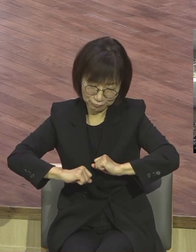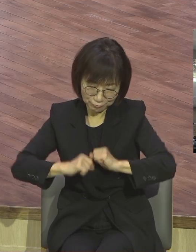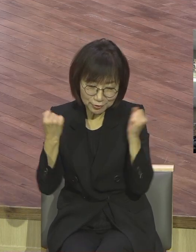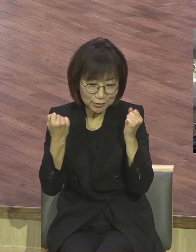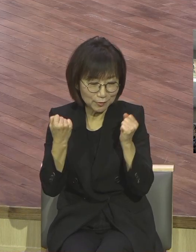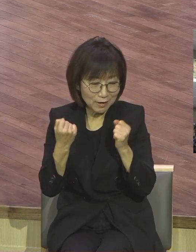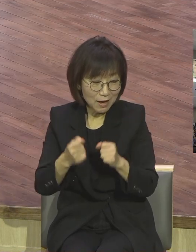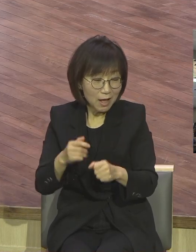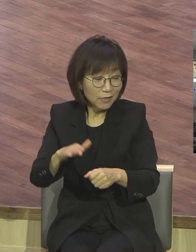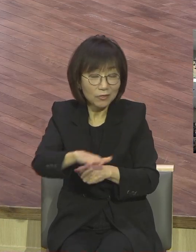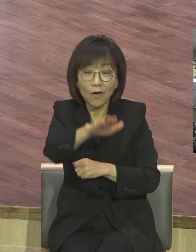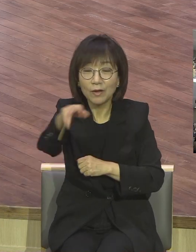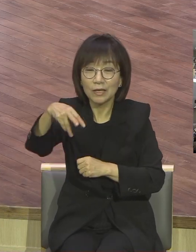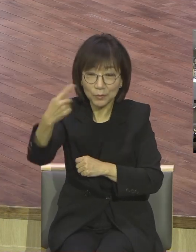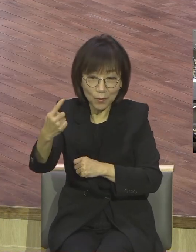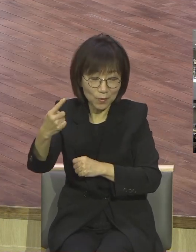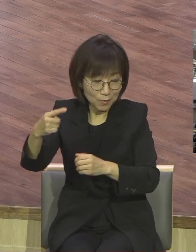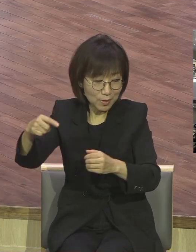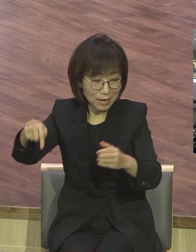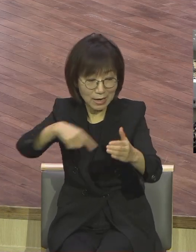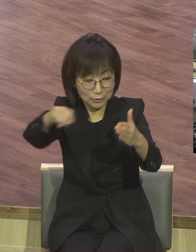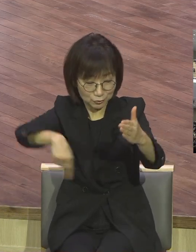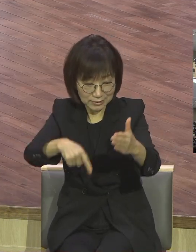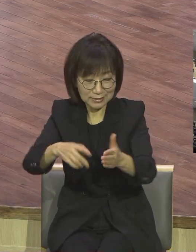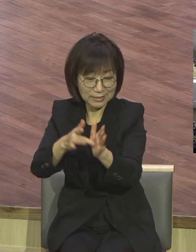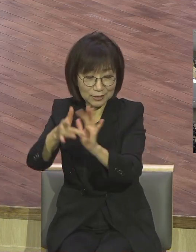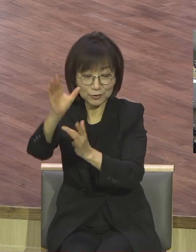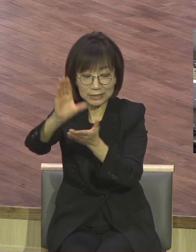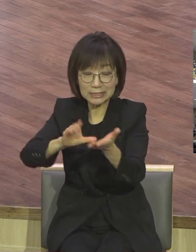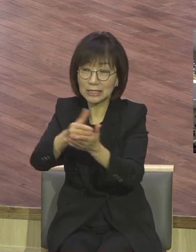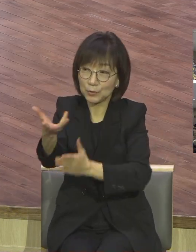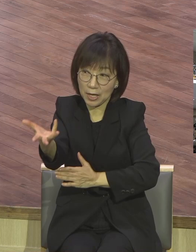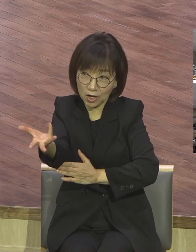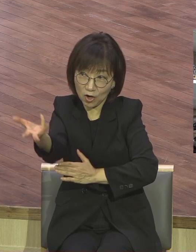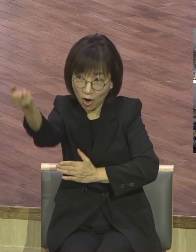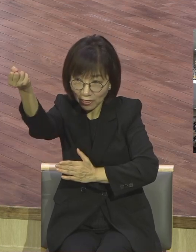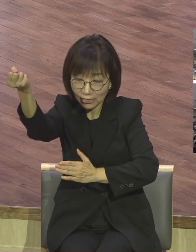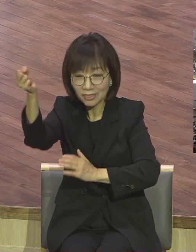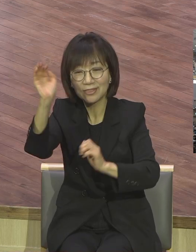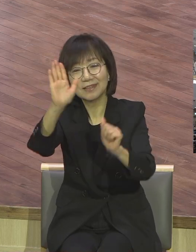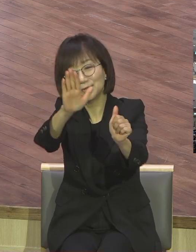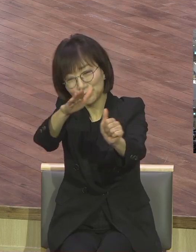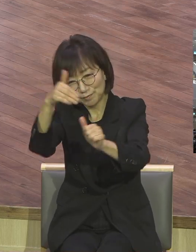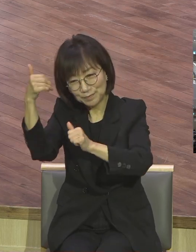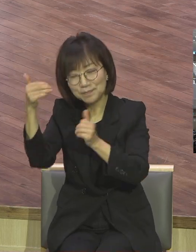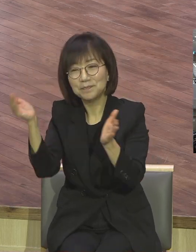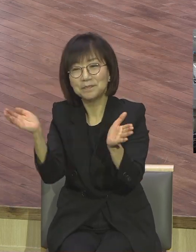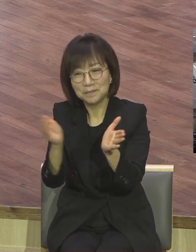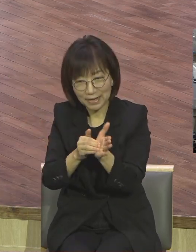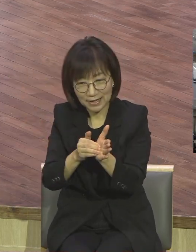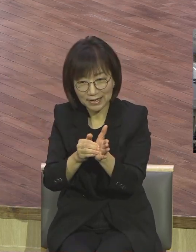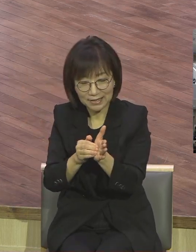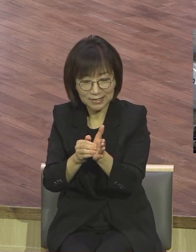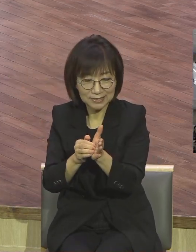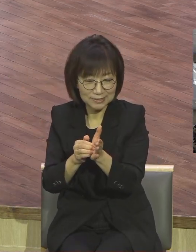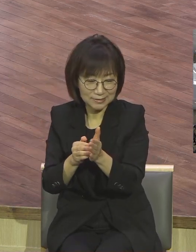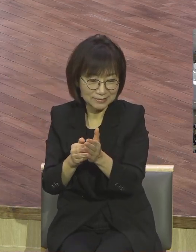하나니 너희도 그들 중에서 예수 그리스도의 것으로 부르심을 받은